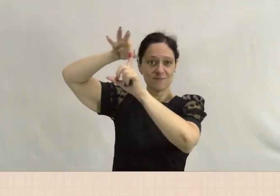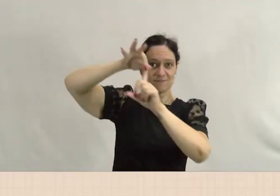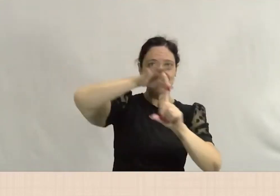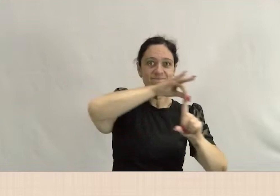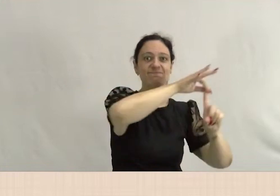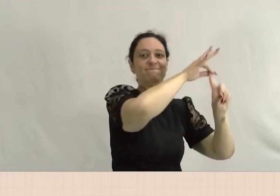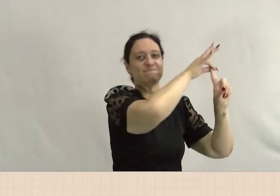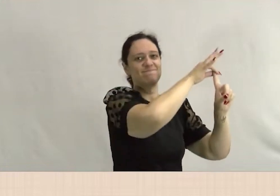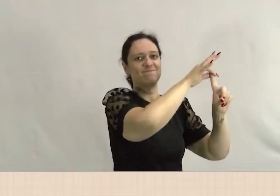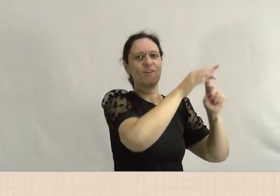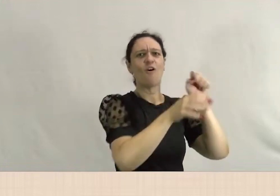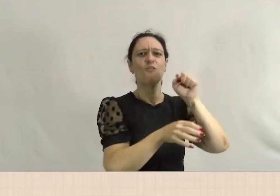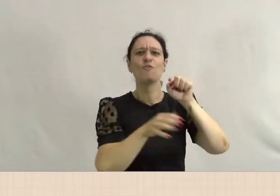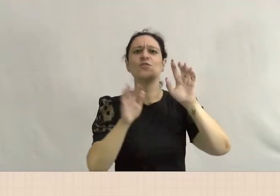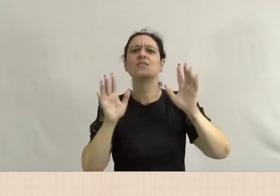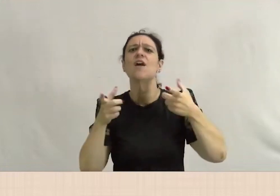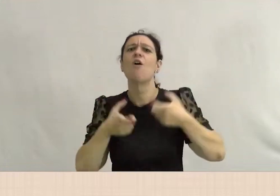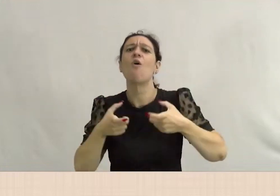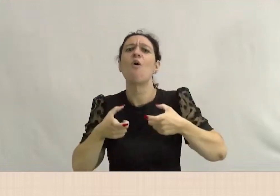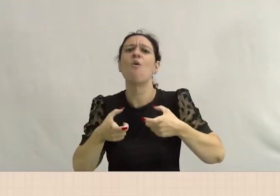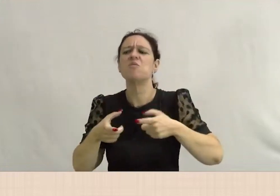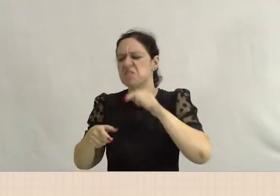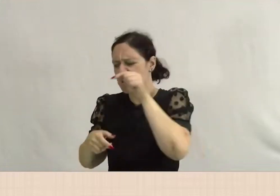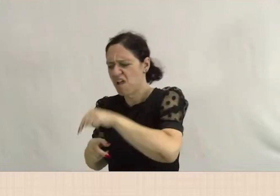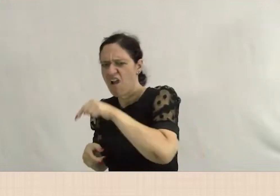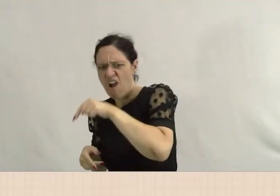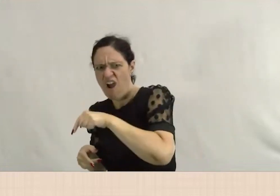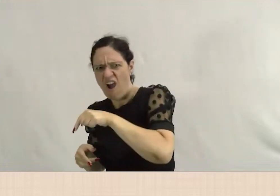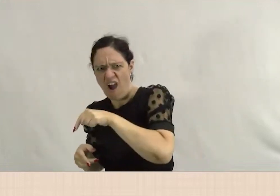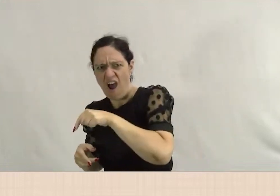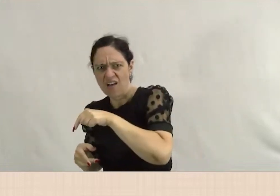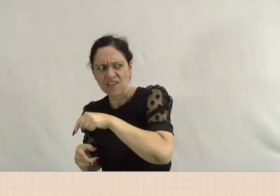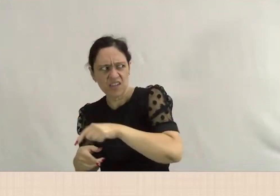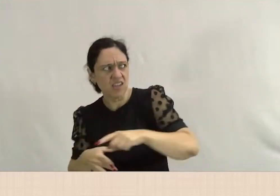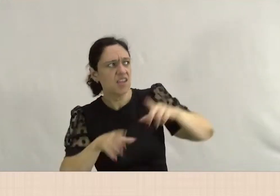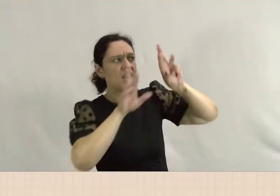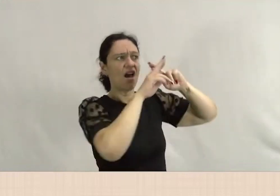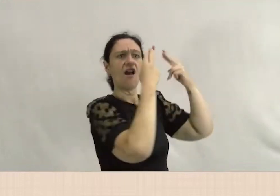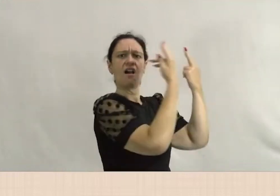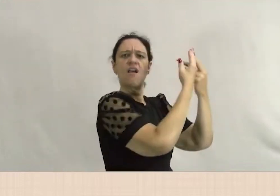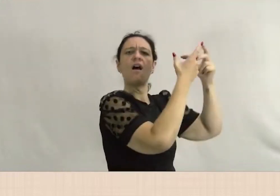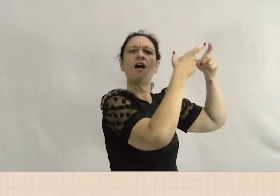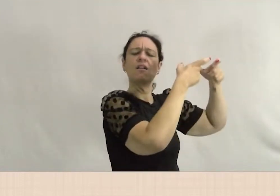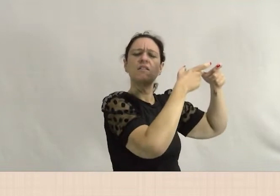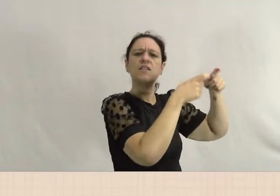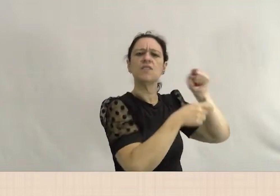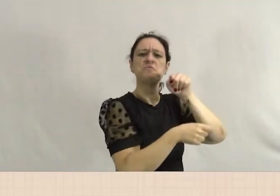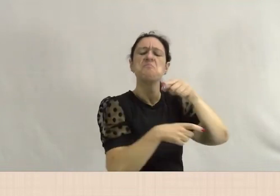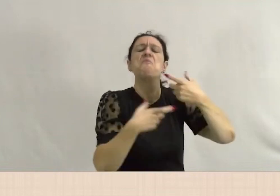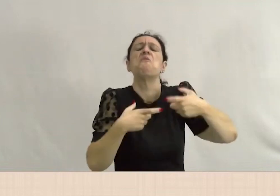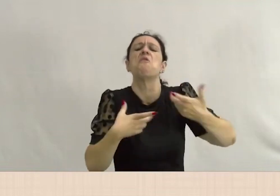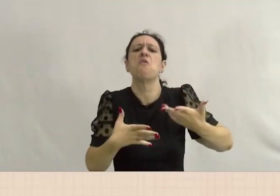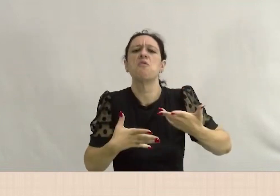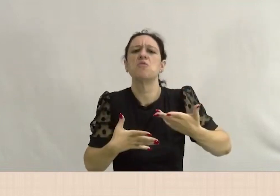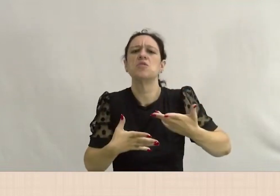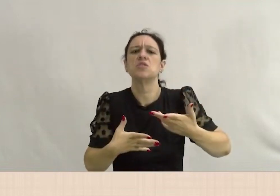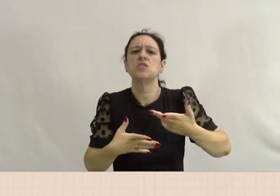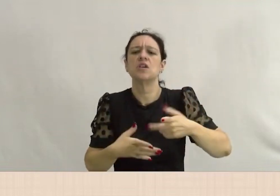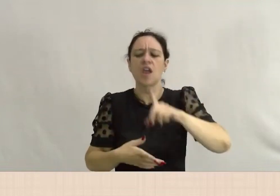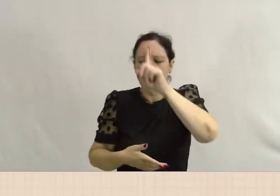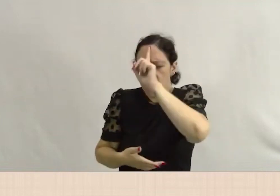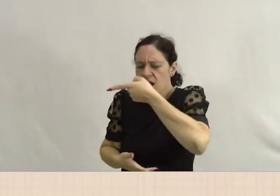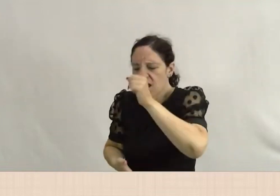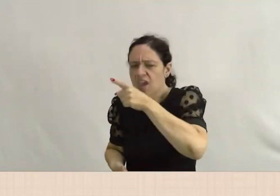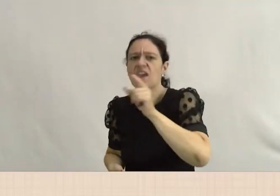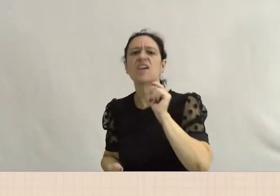está? Você vive debaixo de que governo? Quem governa você? É